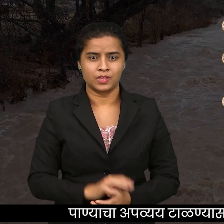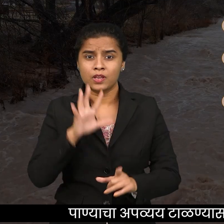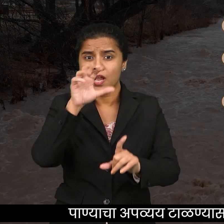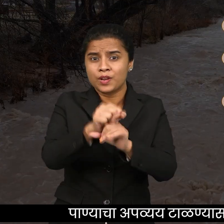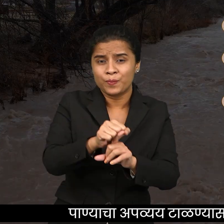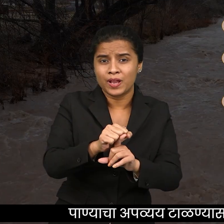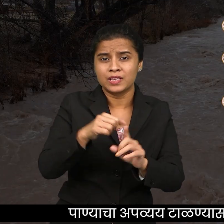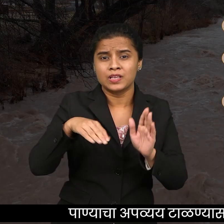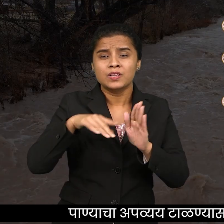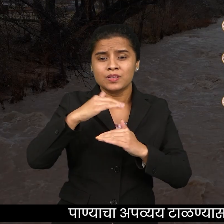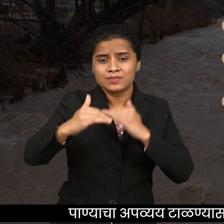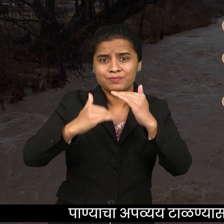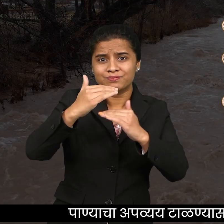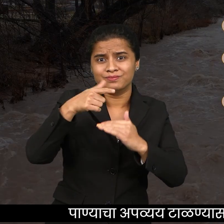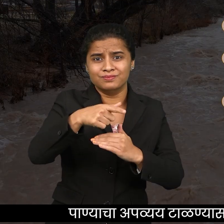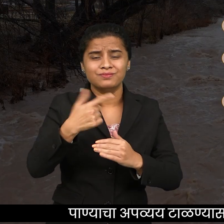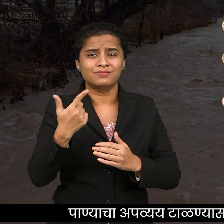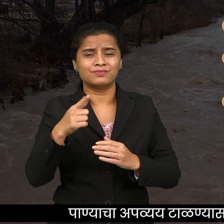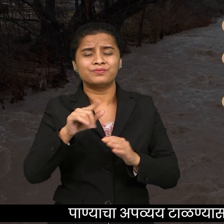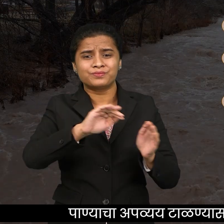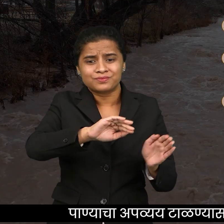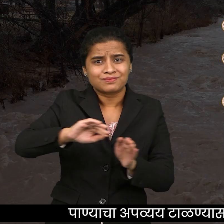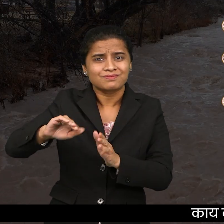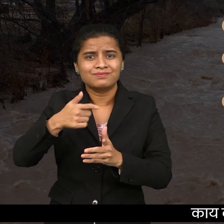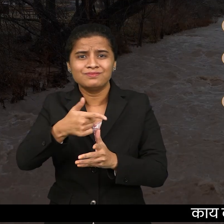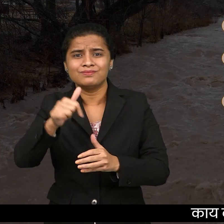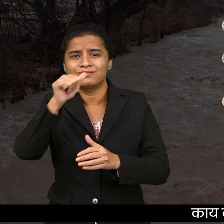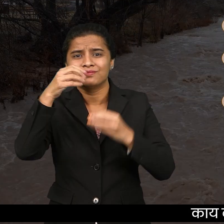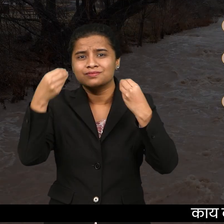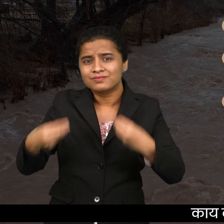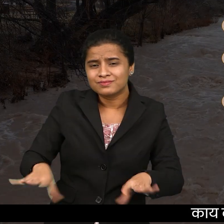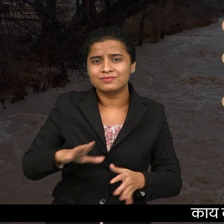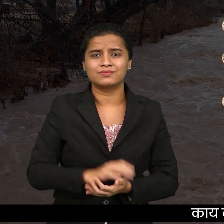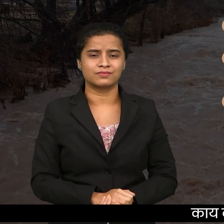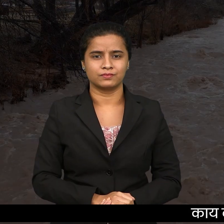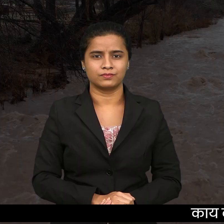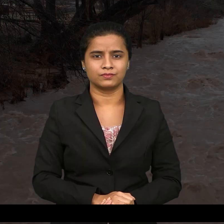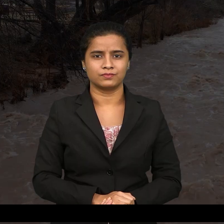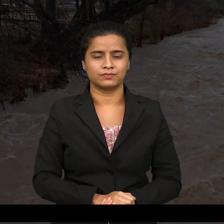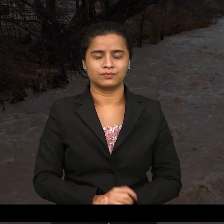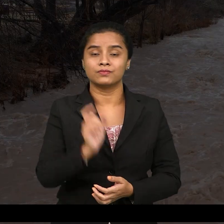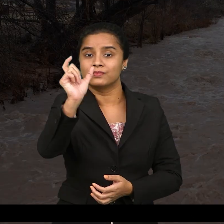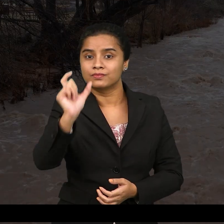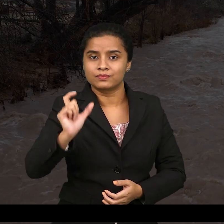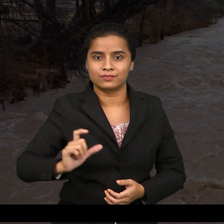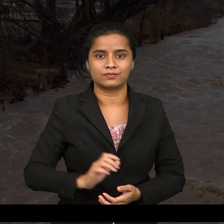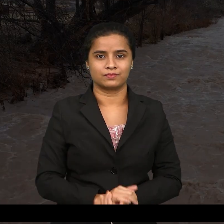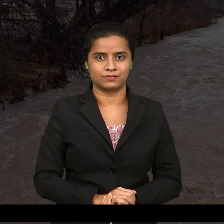पाण्याचा अपव्यय टाळण्यासाठी आणि पाण्याचे संवर्धन करण्यासाठी काय करावे हे ओळखा.